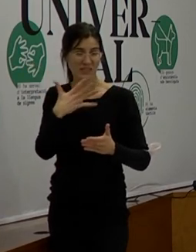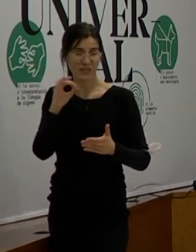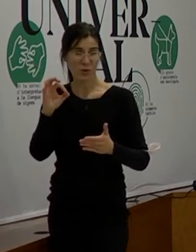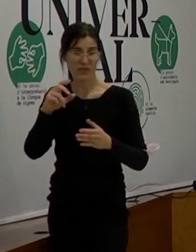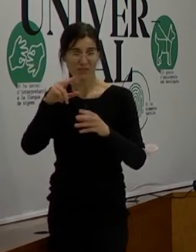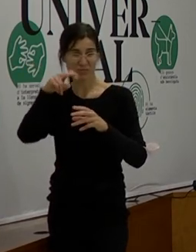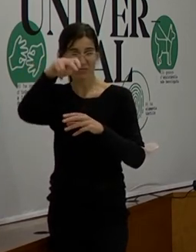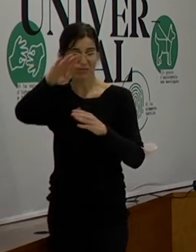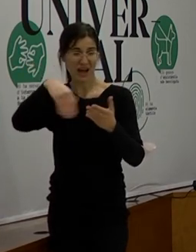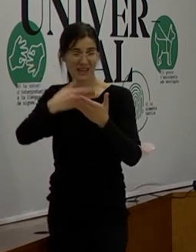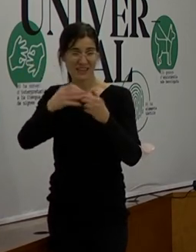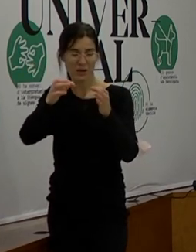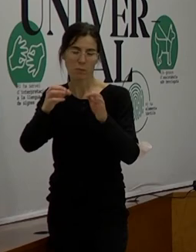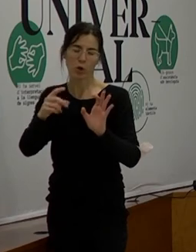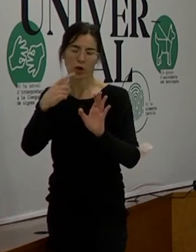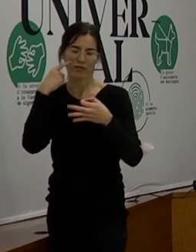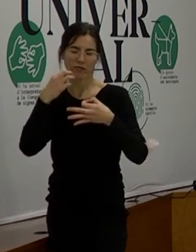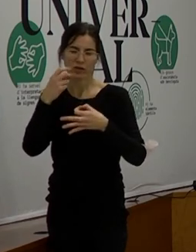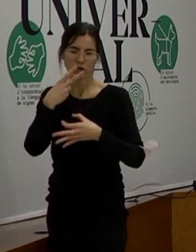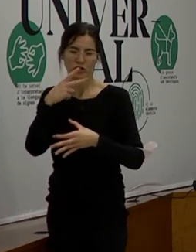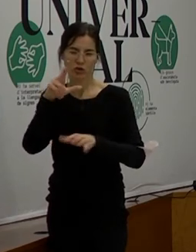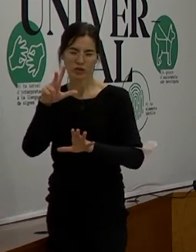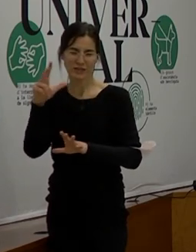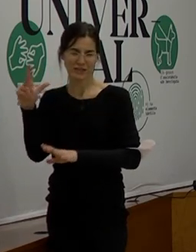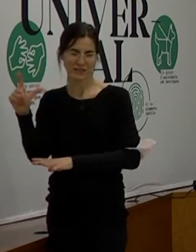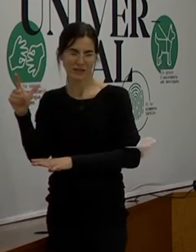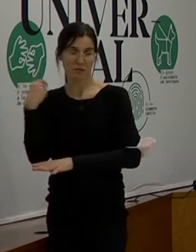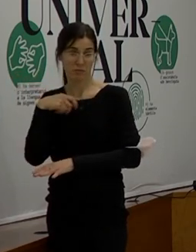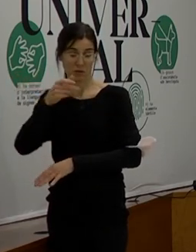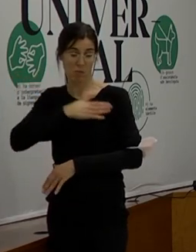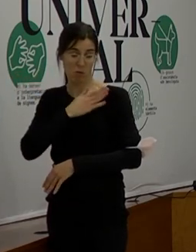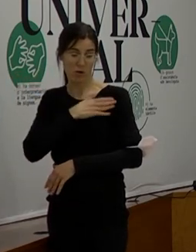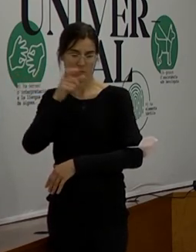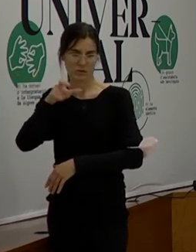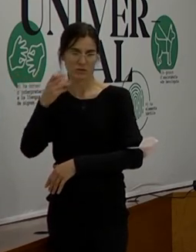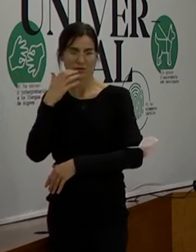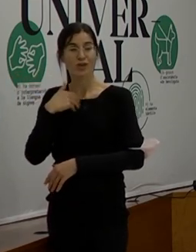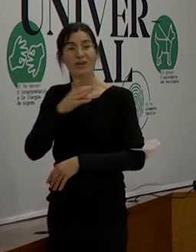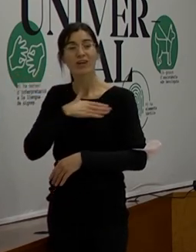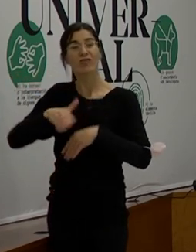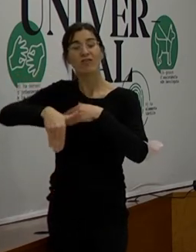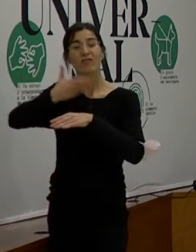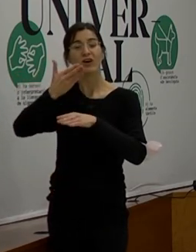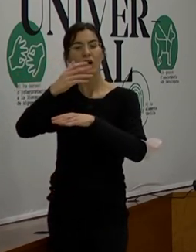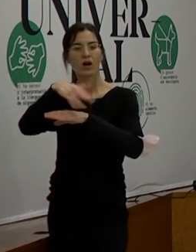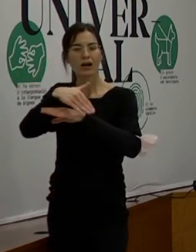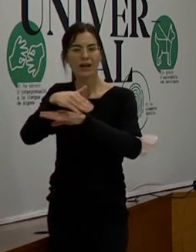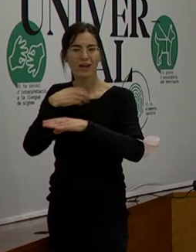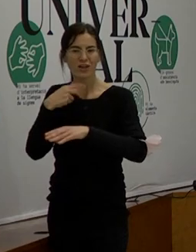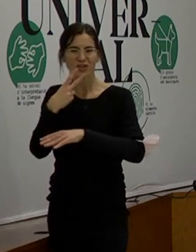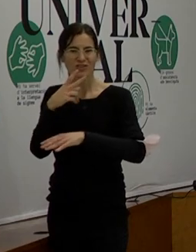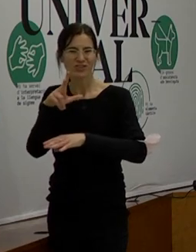ir a tu casa. Bé, bueno, 287. I els pobres gent, jo vull sortir del carrer.